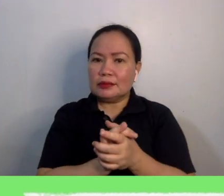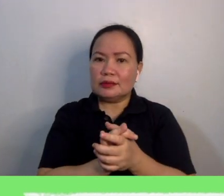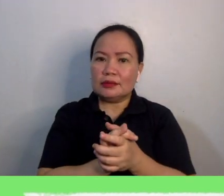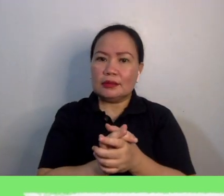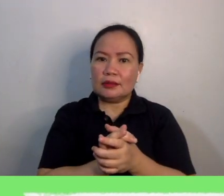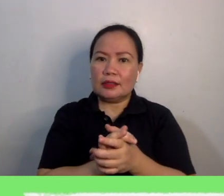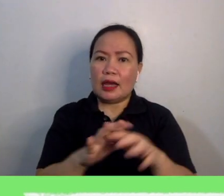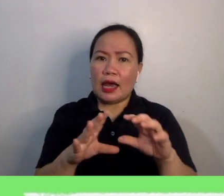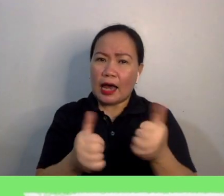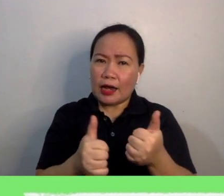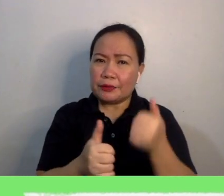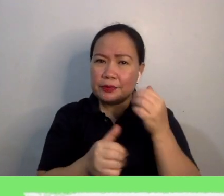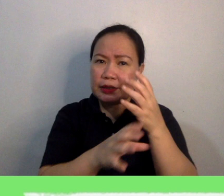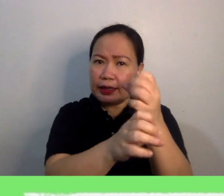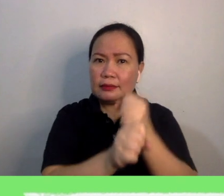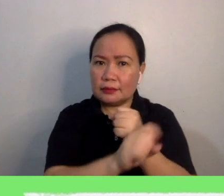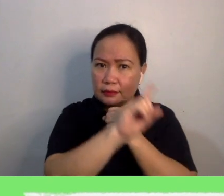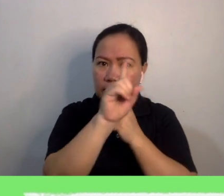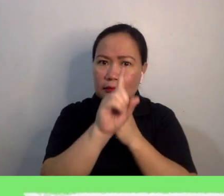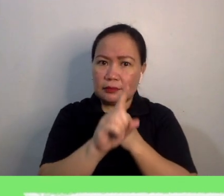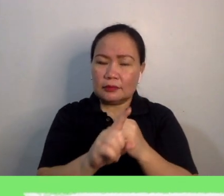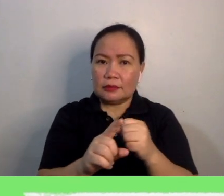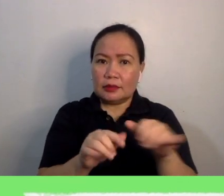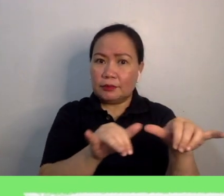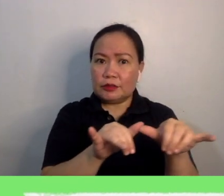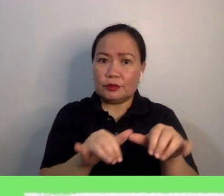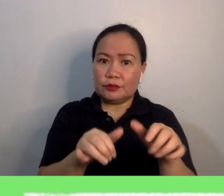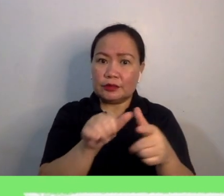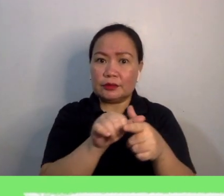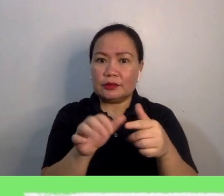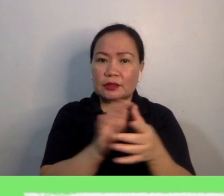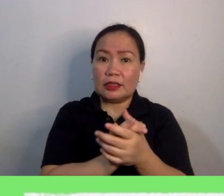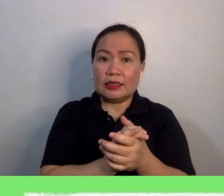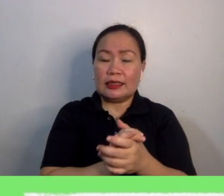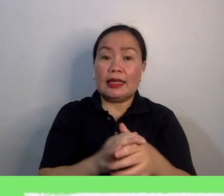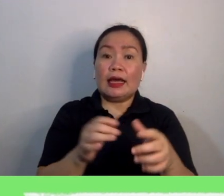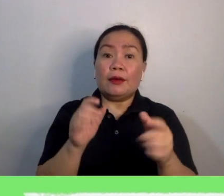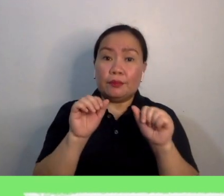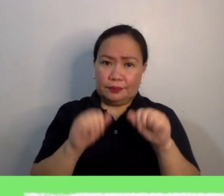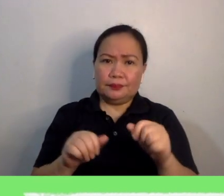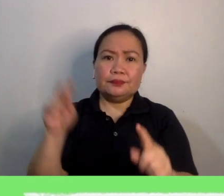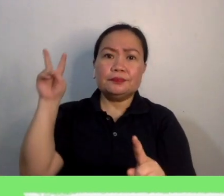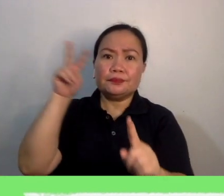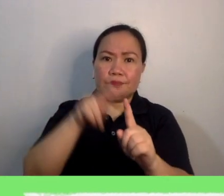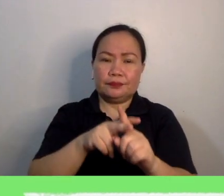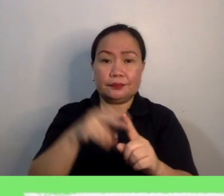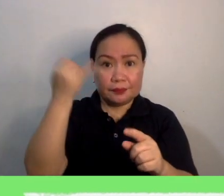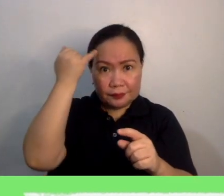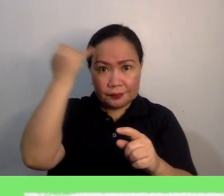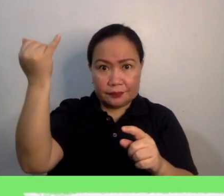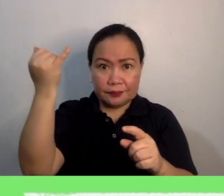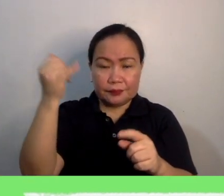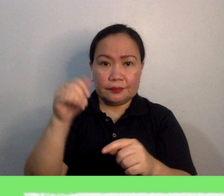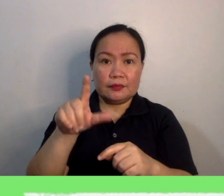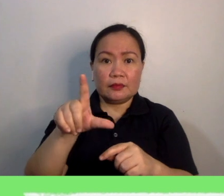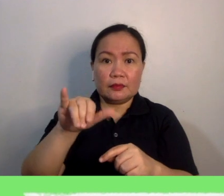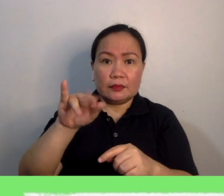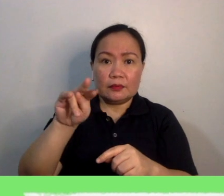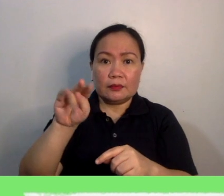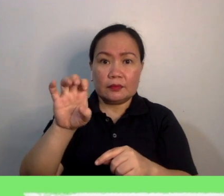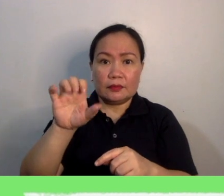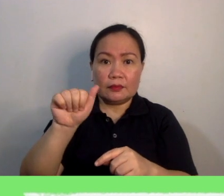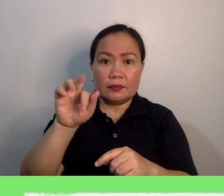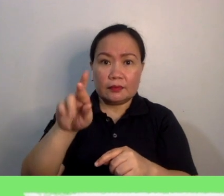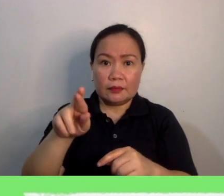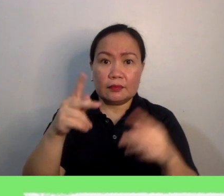natin makukuha yung measure ni angle 2? Okay, pwede mo i-apply yung concept ng linear pair